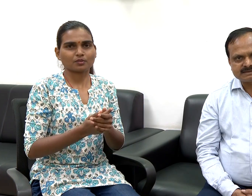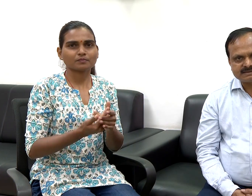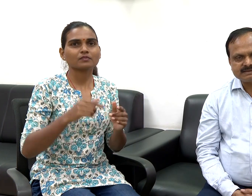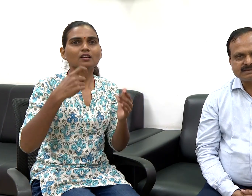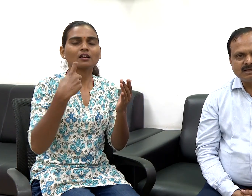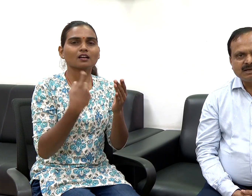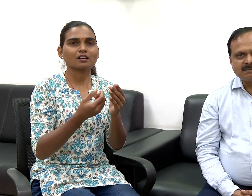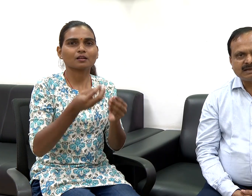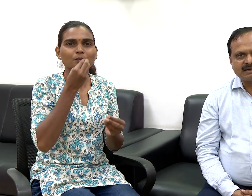थी। मतलब हर